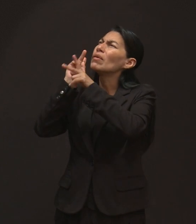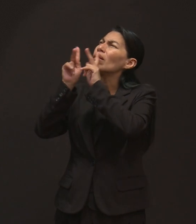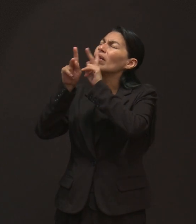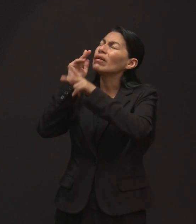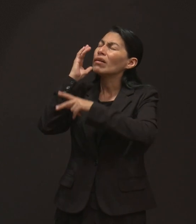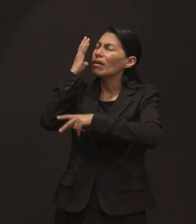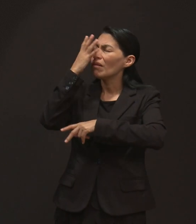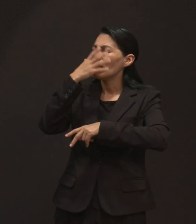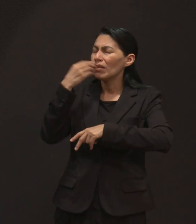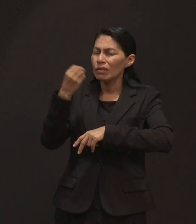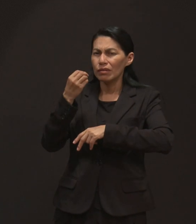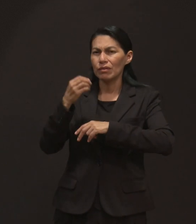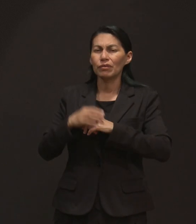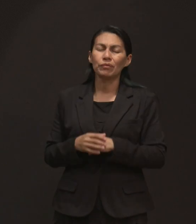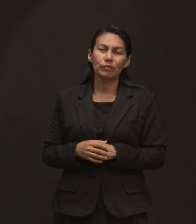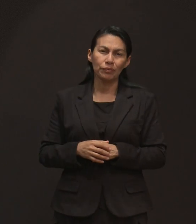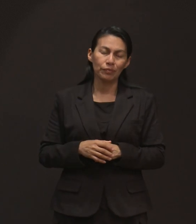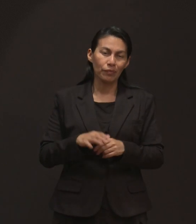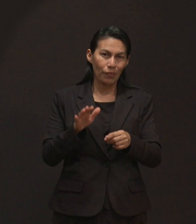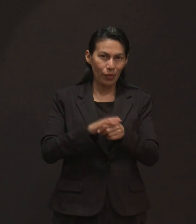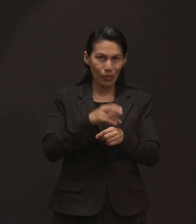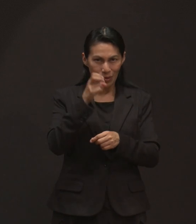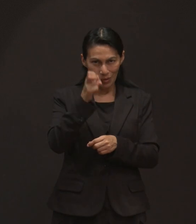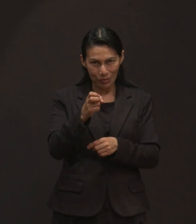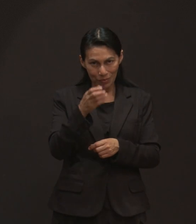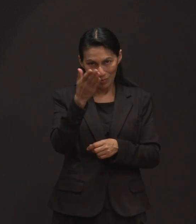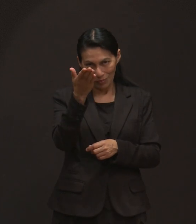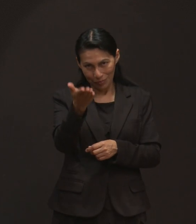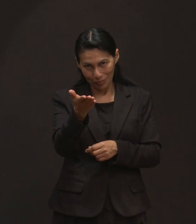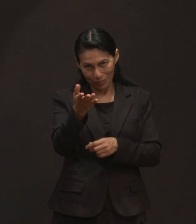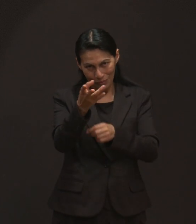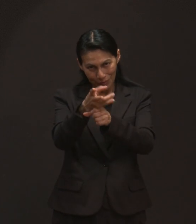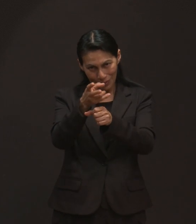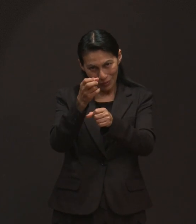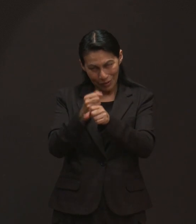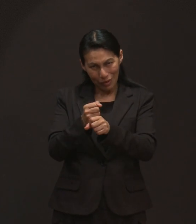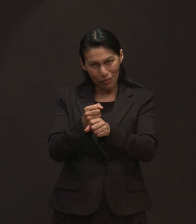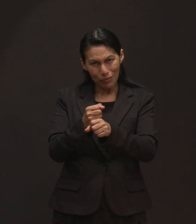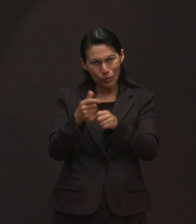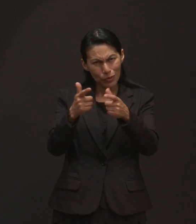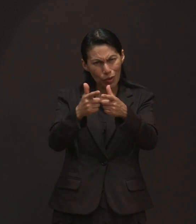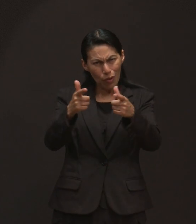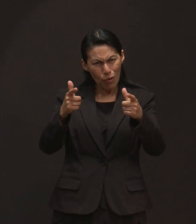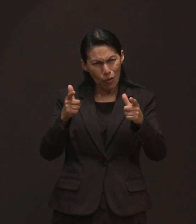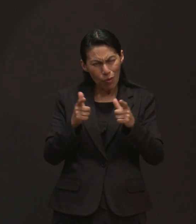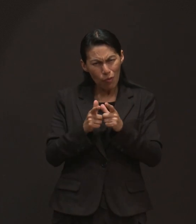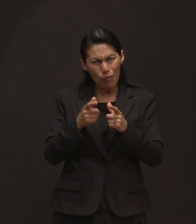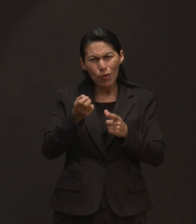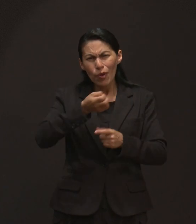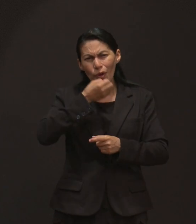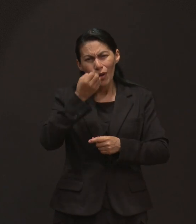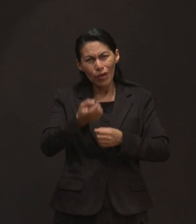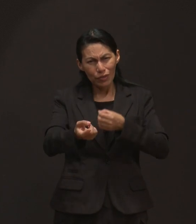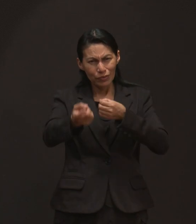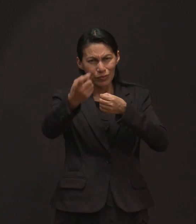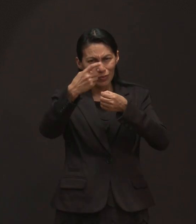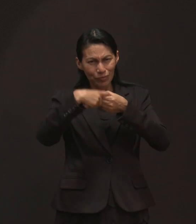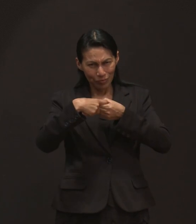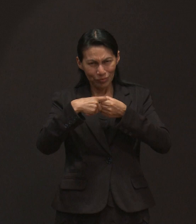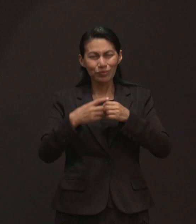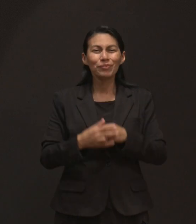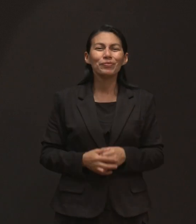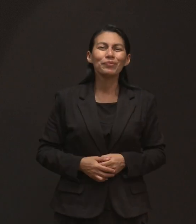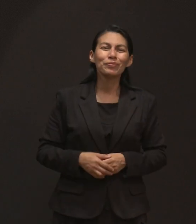como canales de bendición. Por eso invitamos a que nos formemos en este círculo de